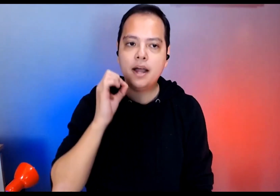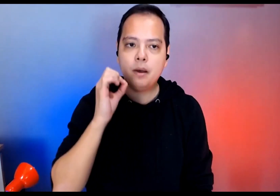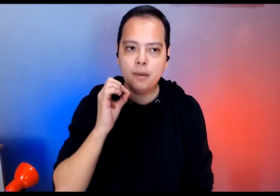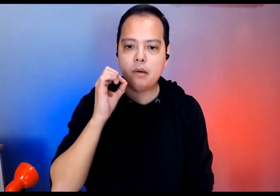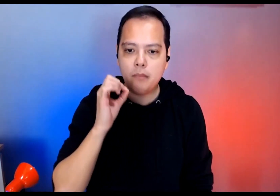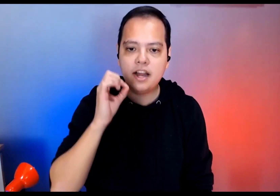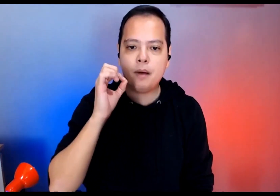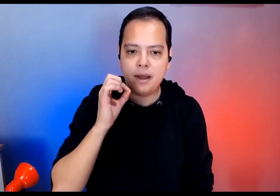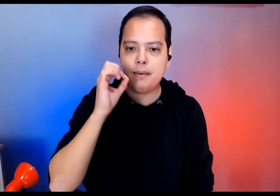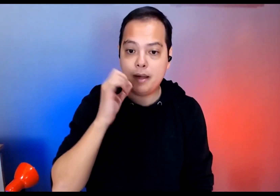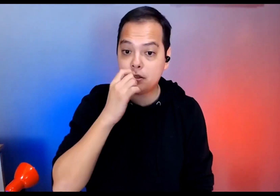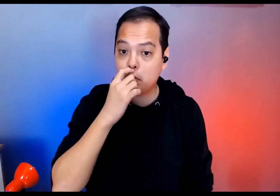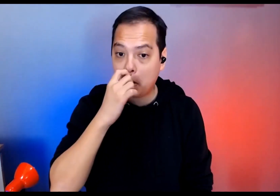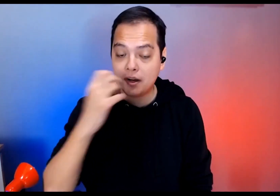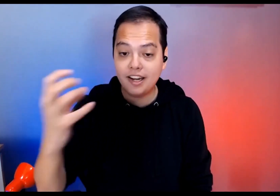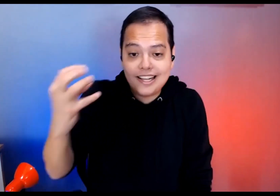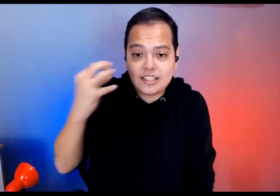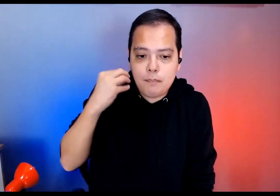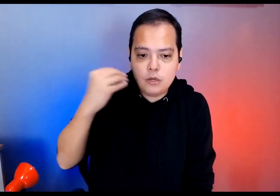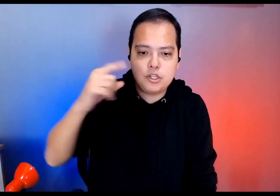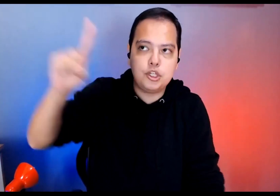mamãe, mamãe, papai, papai. Mas como é que ele está recebendo o estímulo?